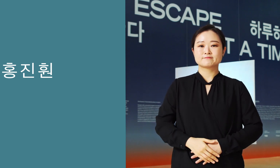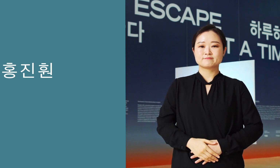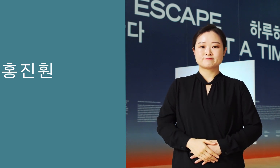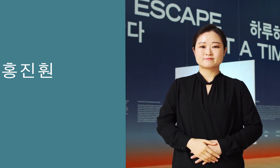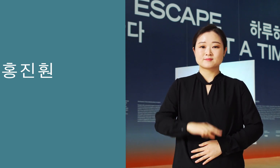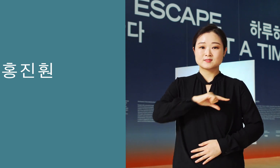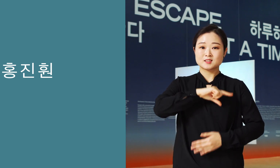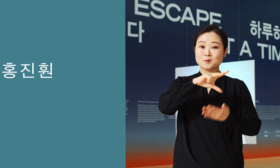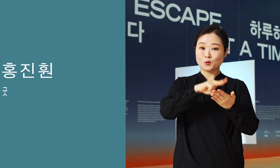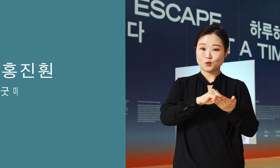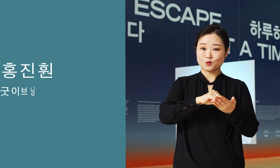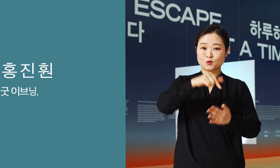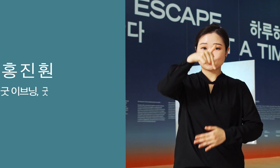굿 애프터눈,